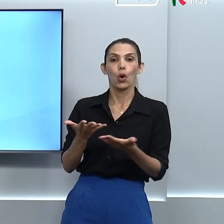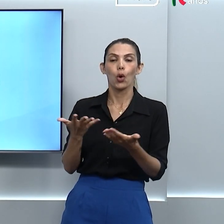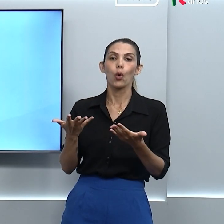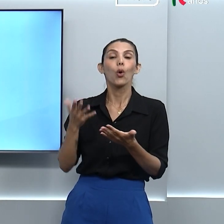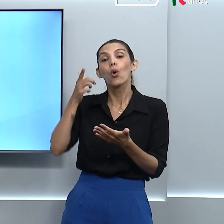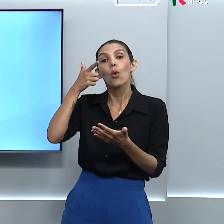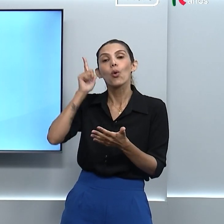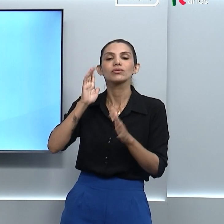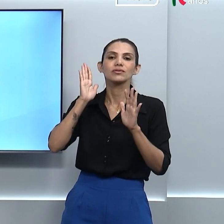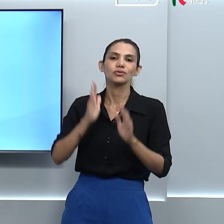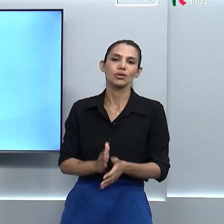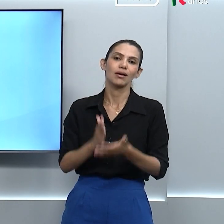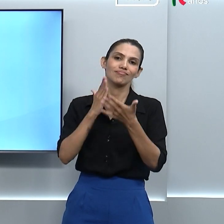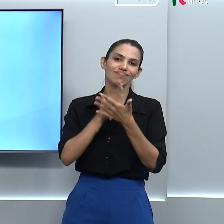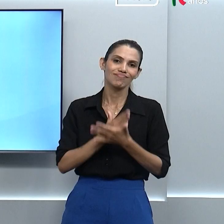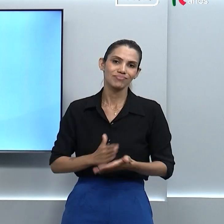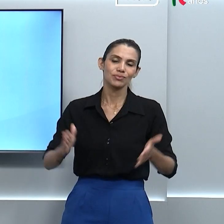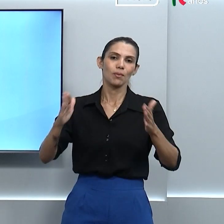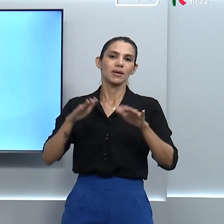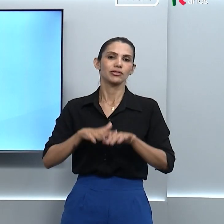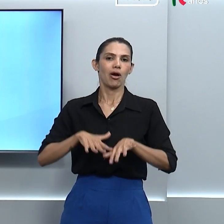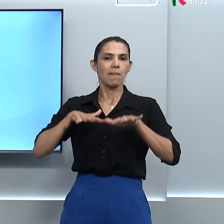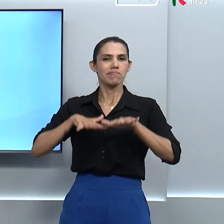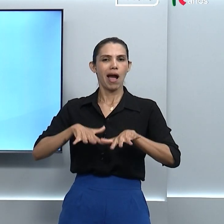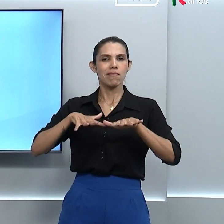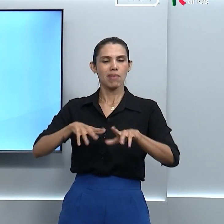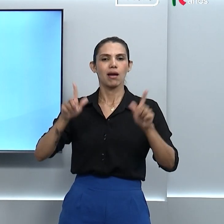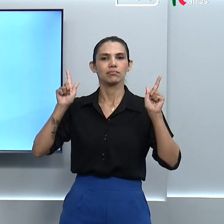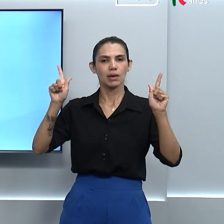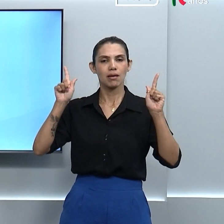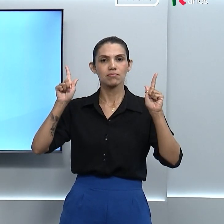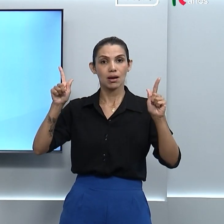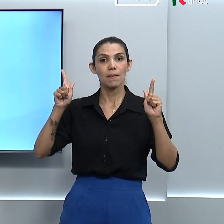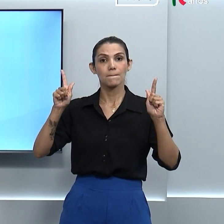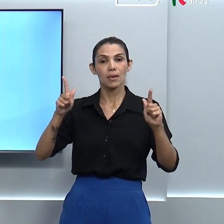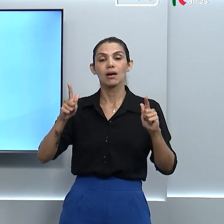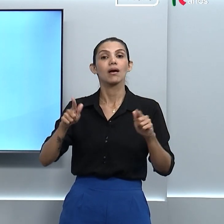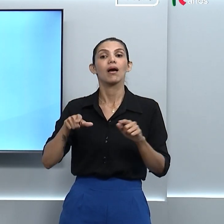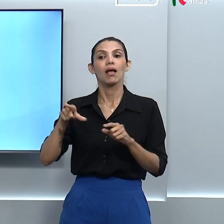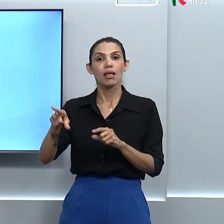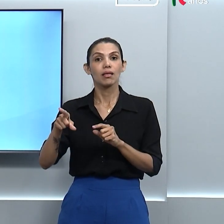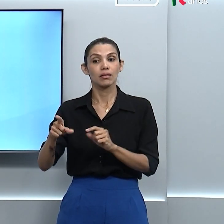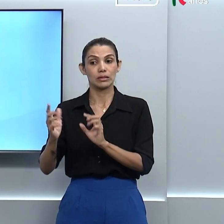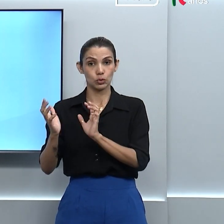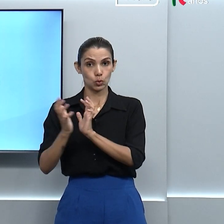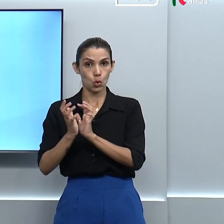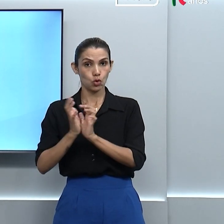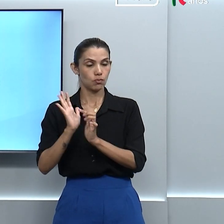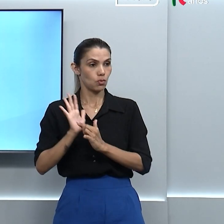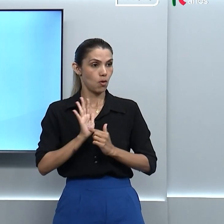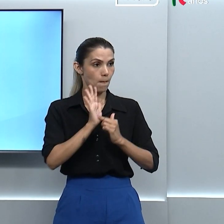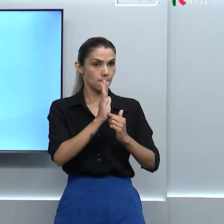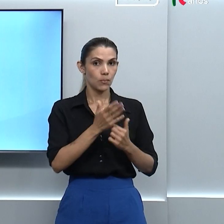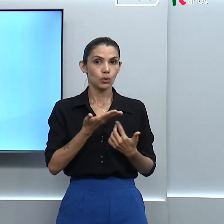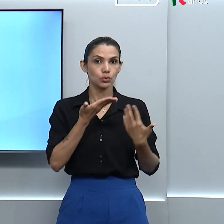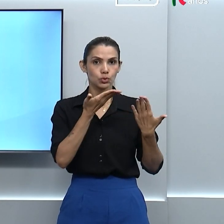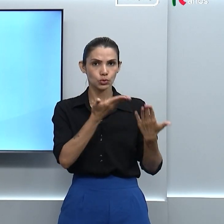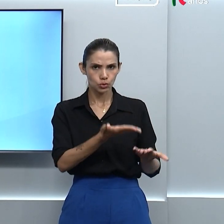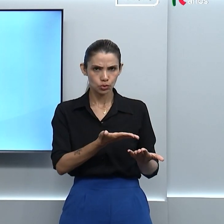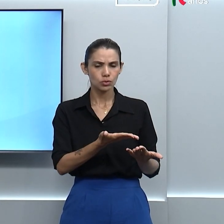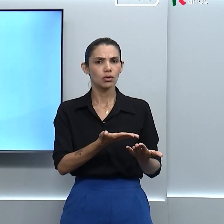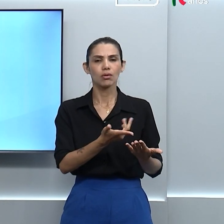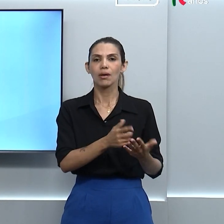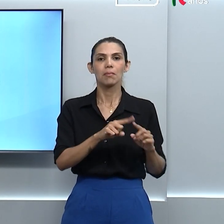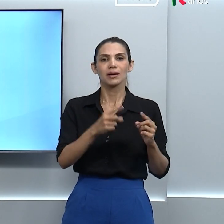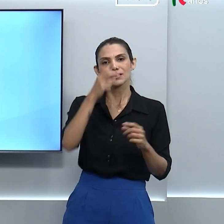greve ontem, depois que a categoria não aprovou uma proposta que foi apresentada pela prefeitura. Os servidores